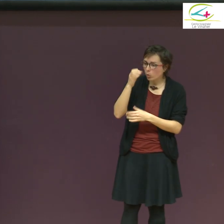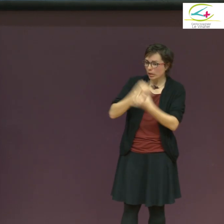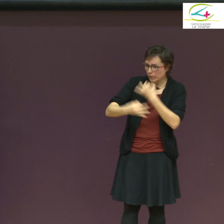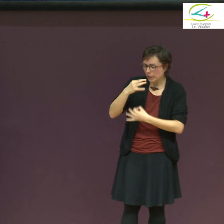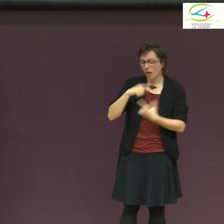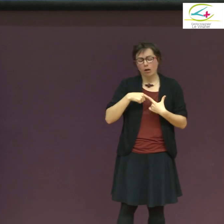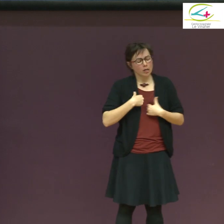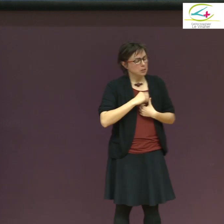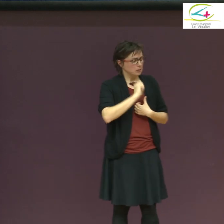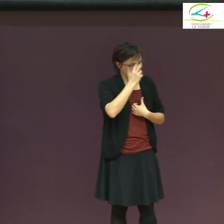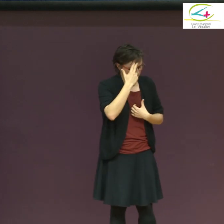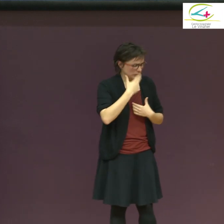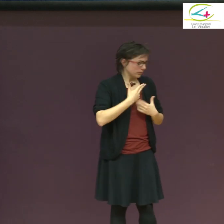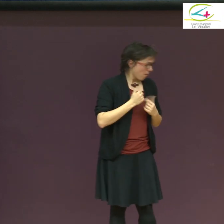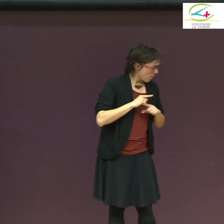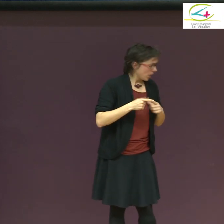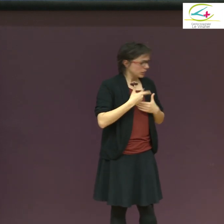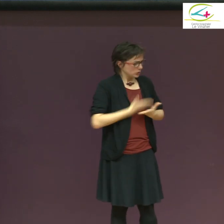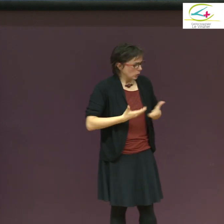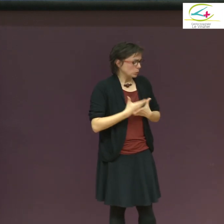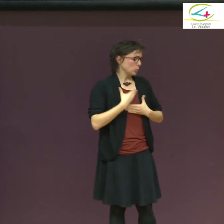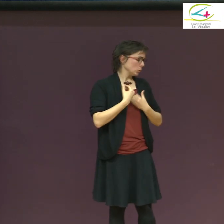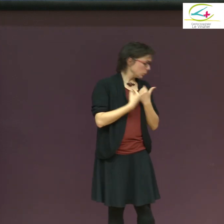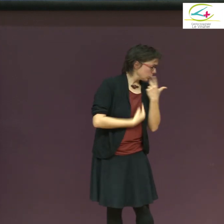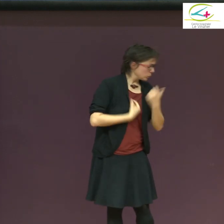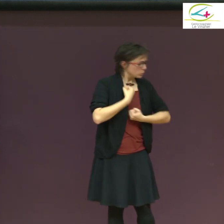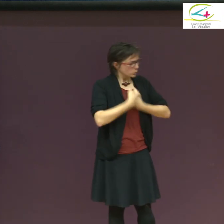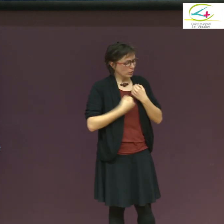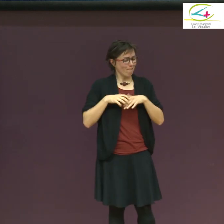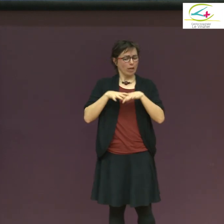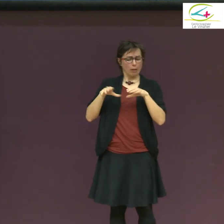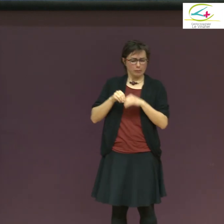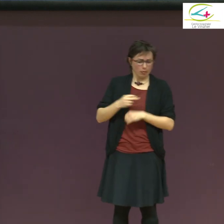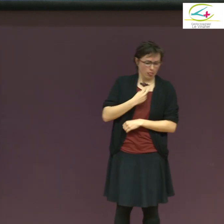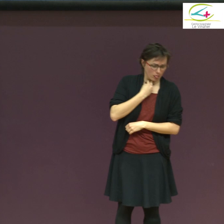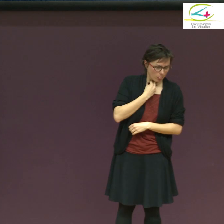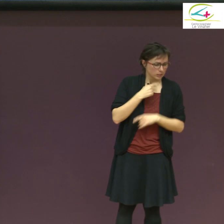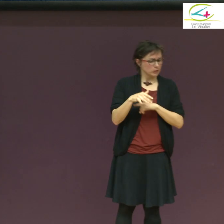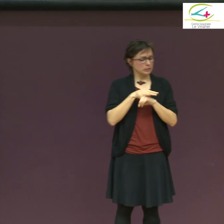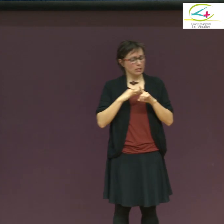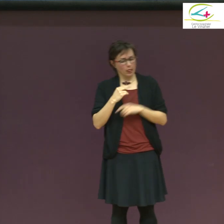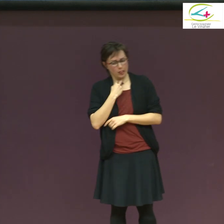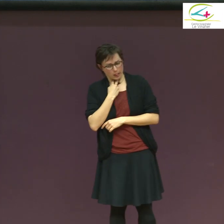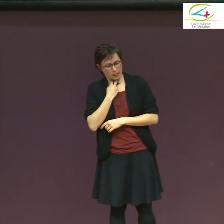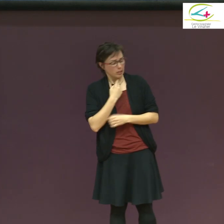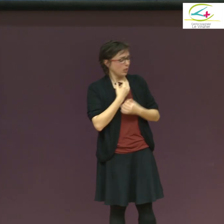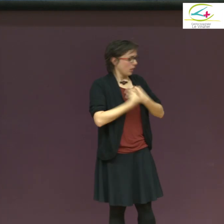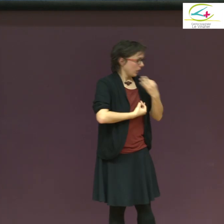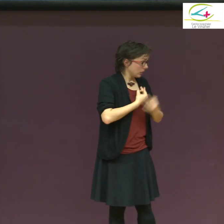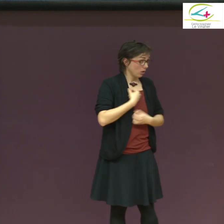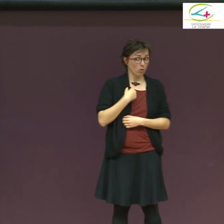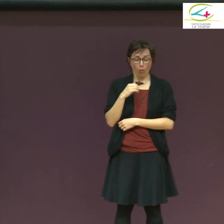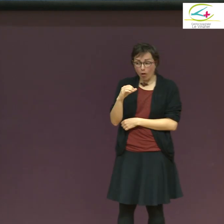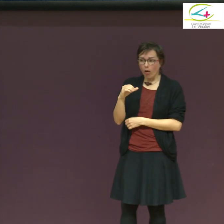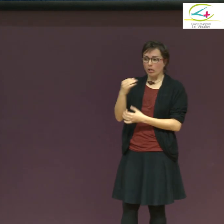ses traumatismes, de sa situation inextricable, familiale, sociétale, et qu'on peut se sentir effectivement